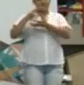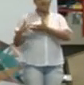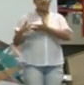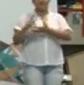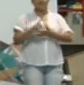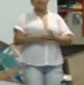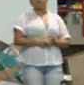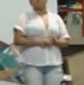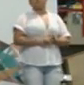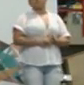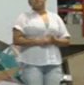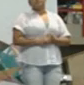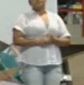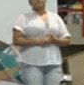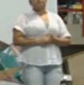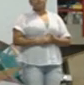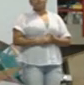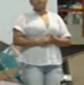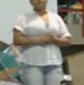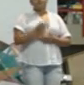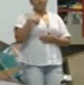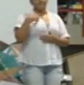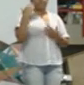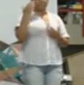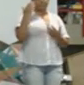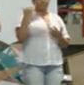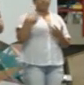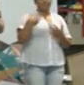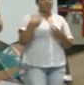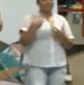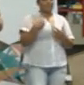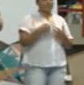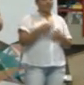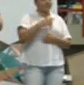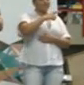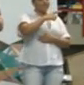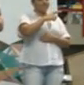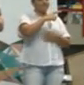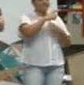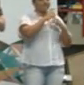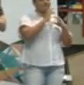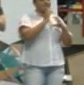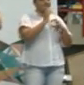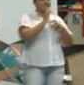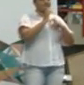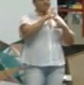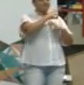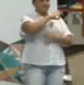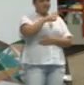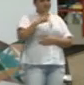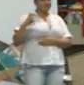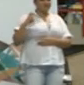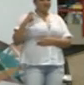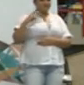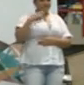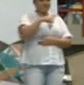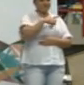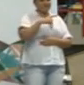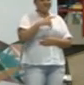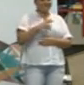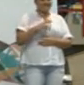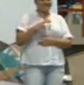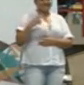eu tenho uma dúvida. Os vírus são células? Não. Pelo amor de Deus, isso é um dos